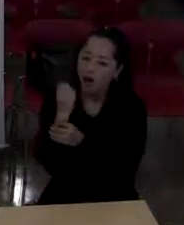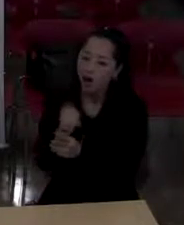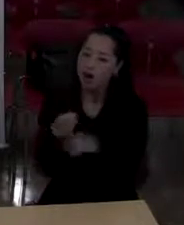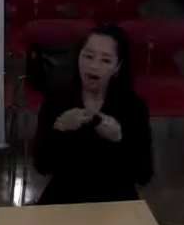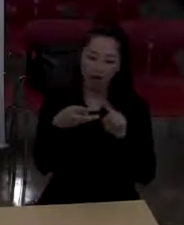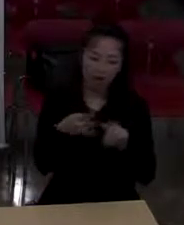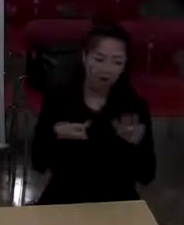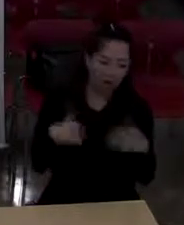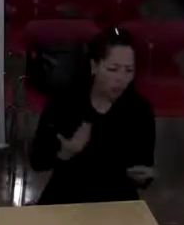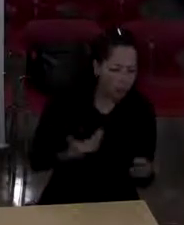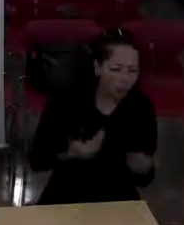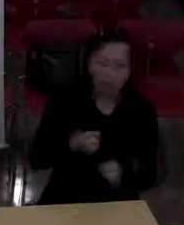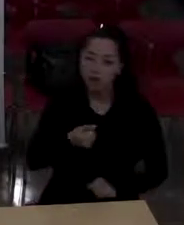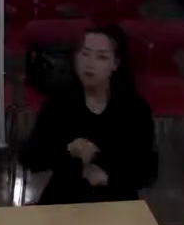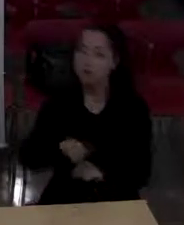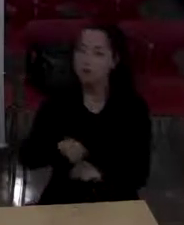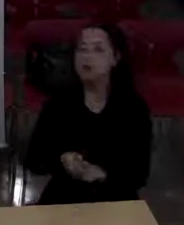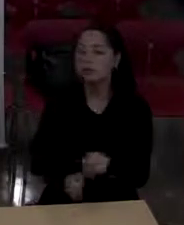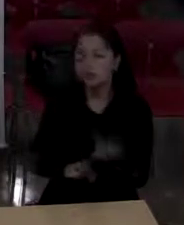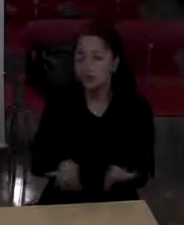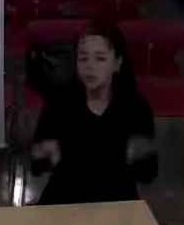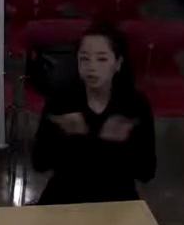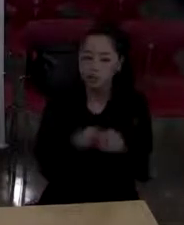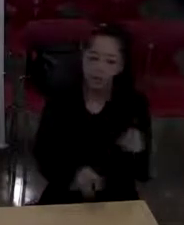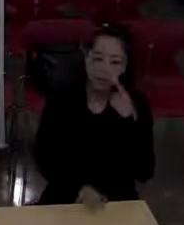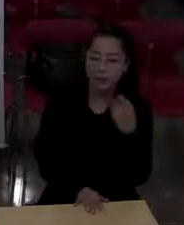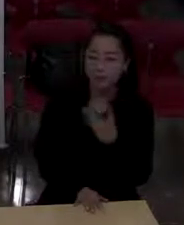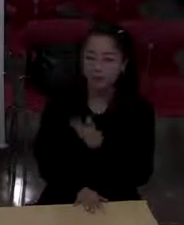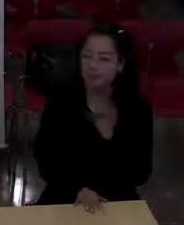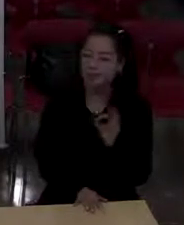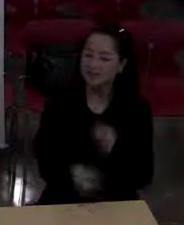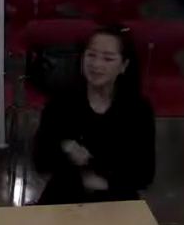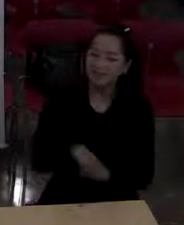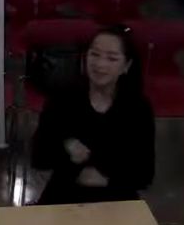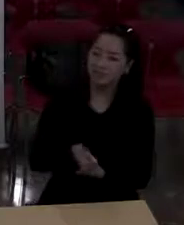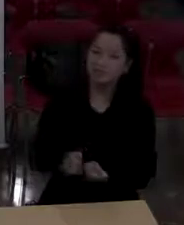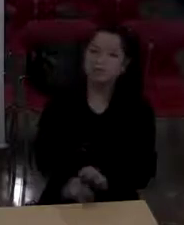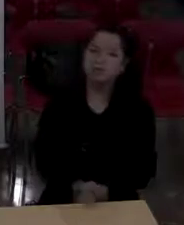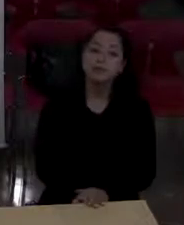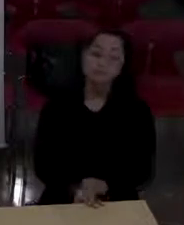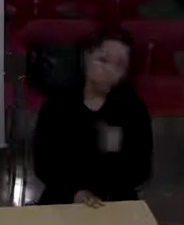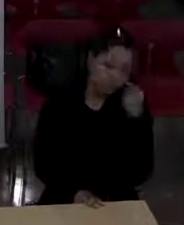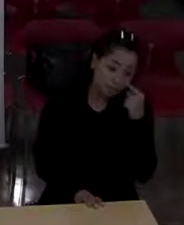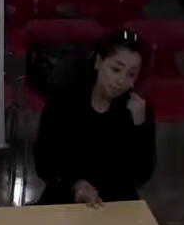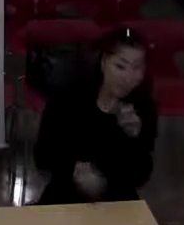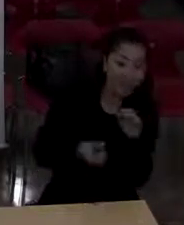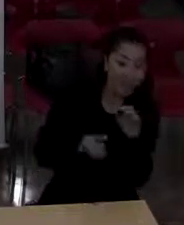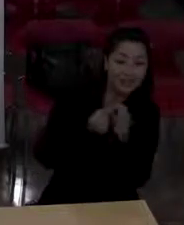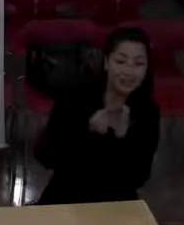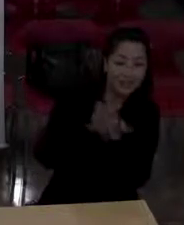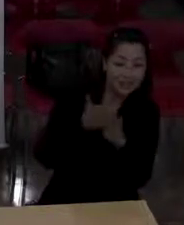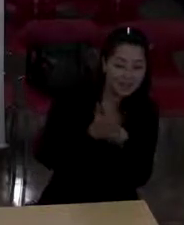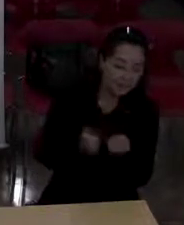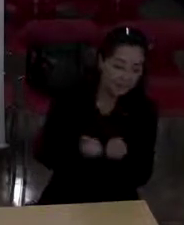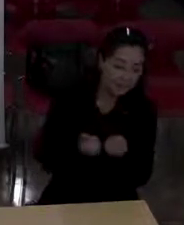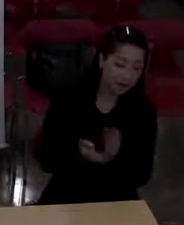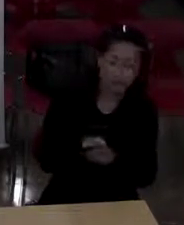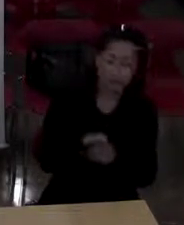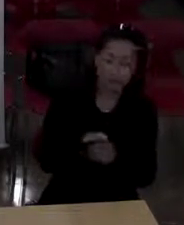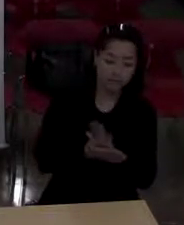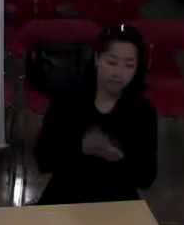Esta estimulación también debe estar las 24 horas, pero no solamente estimulación de palabras sueltas, sino a través de